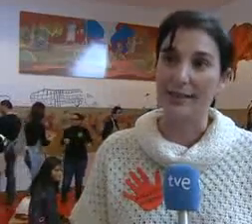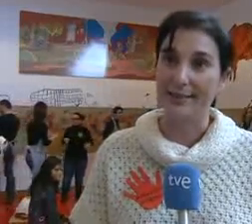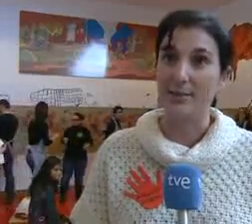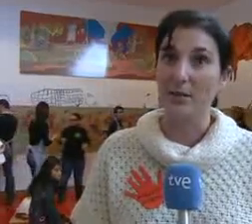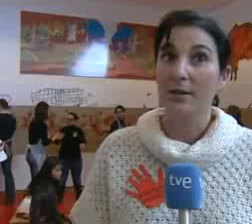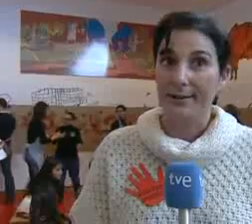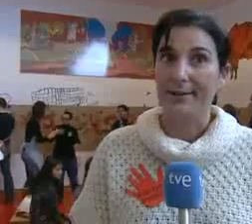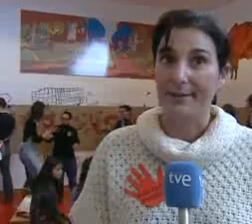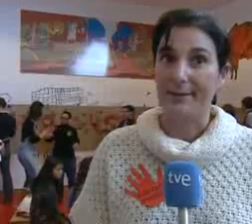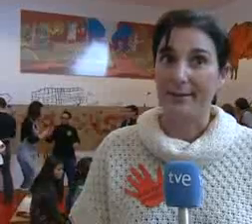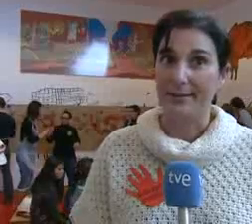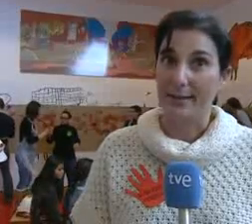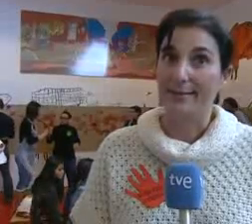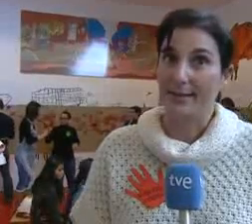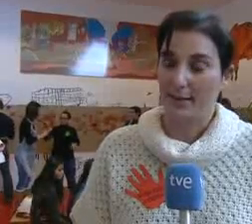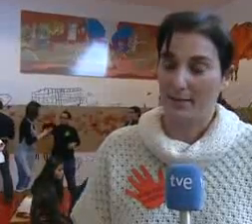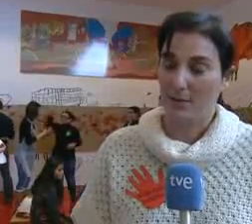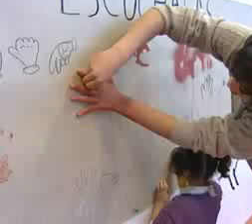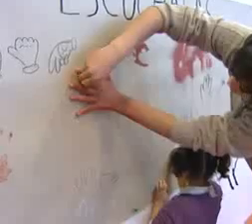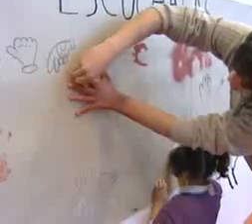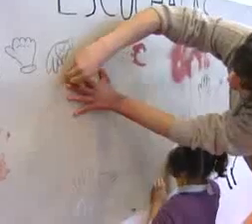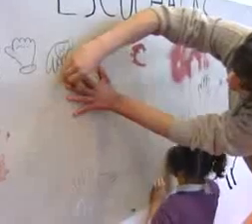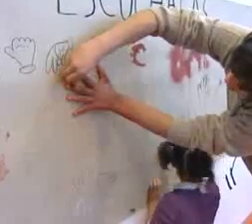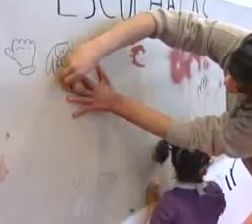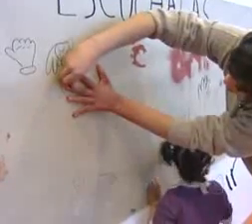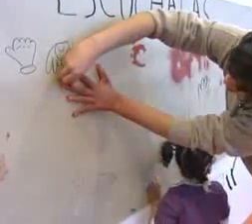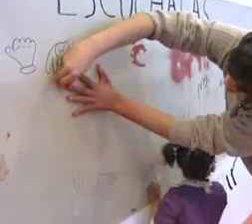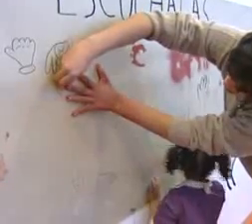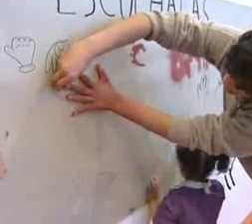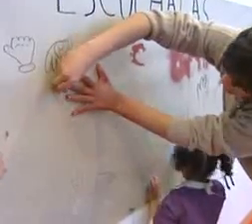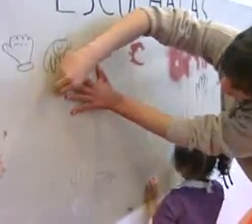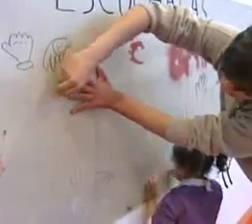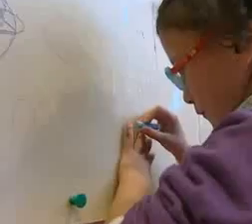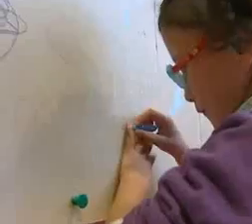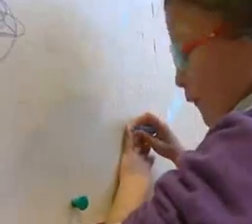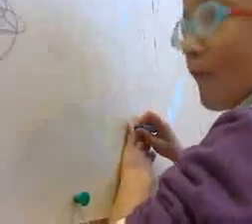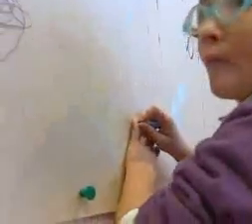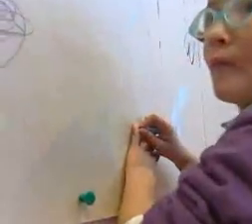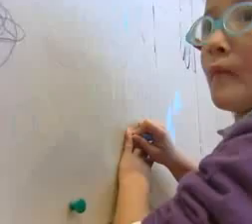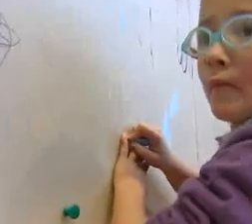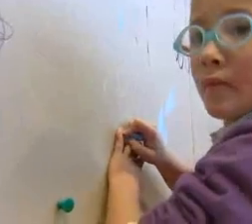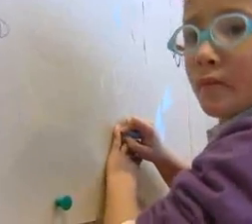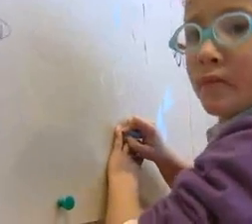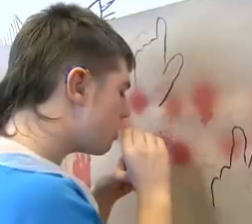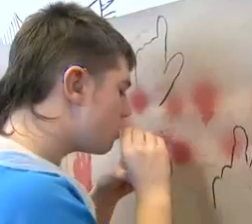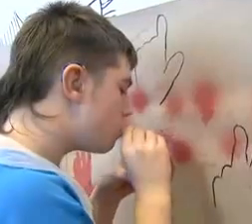es esa integración. Manos que hablan, plasmadas en las paredes mediante las mismas técnicas que empleaban